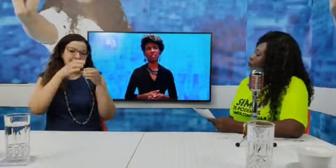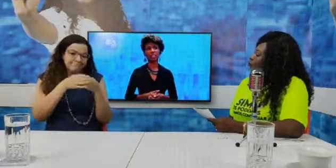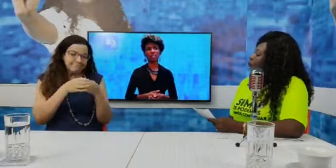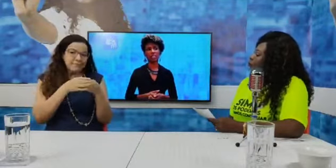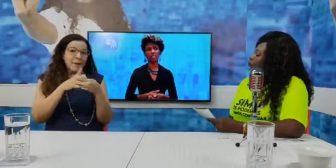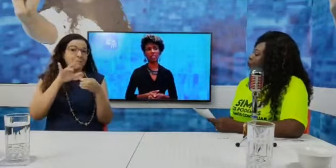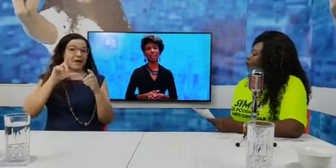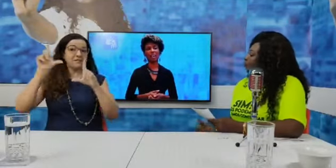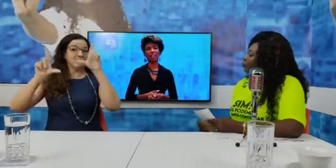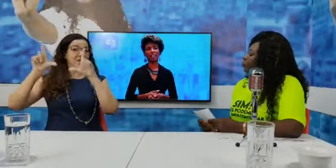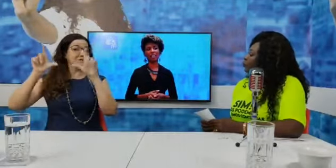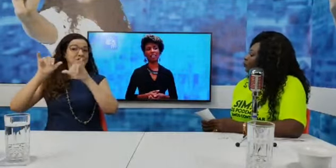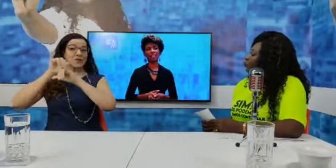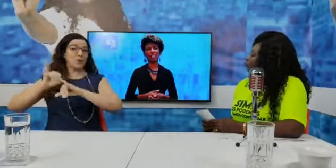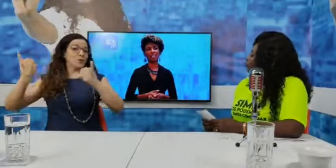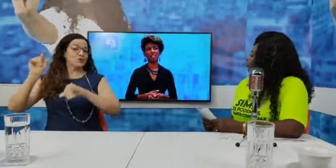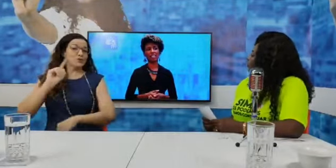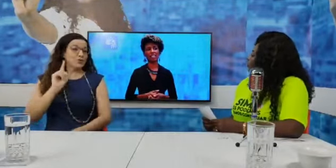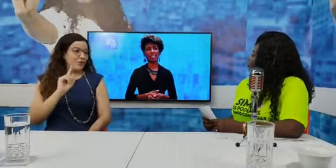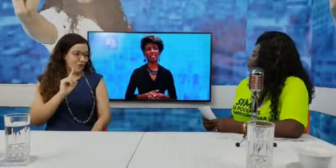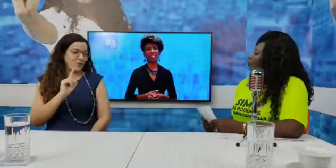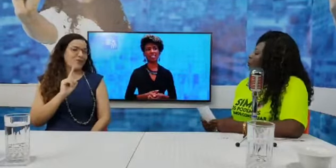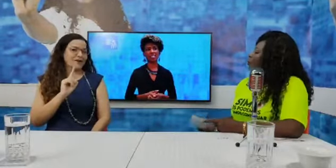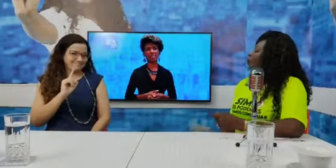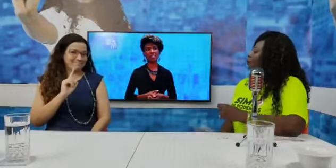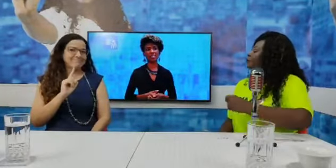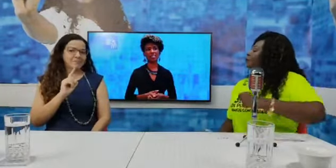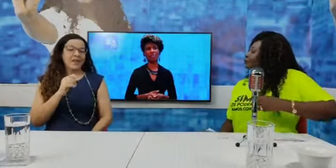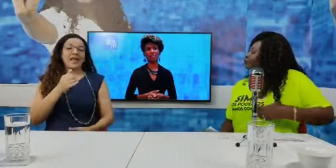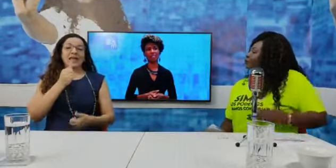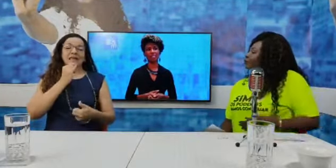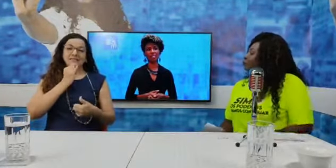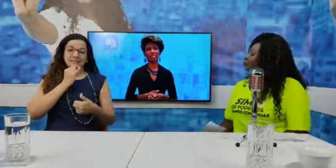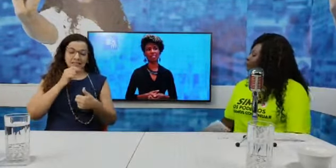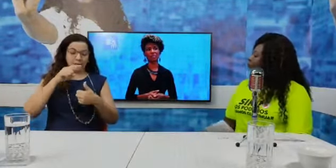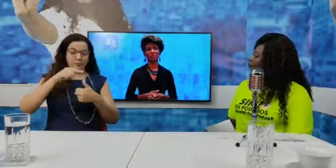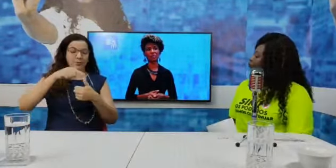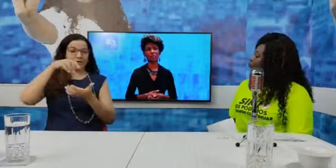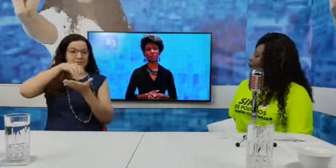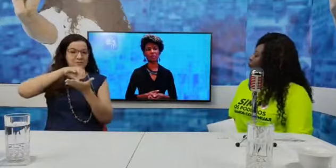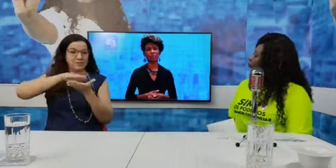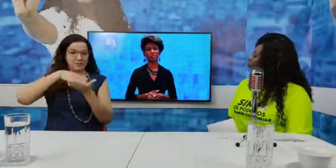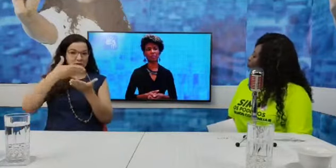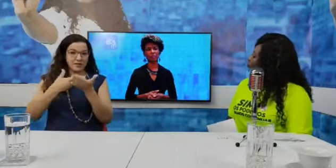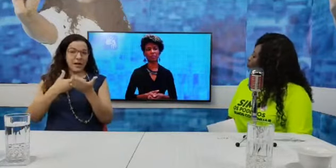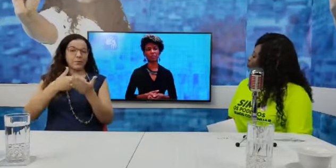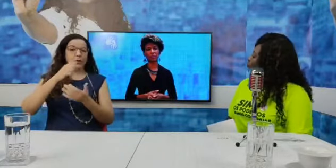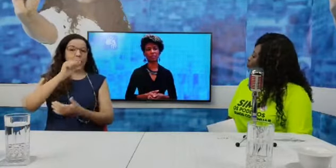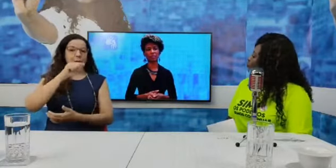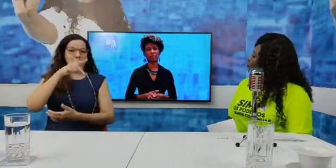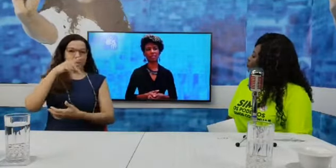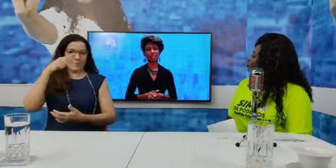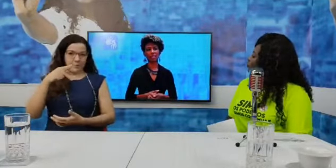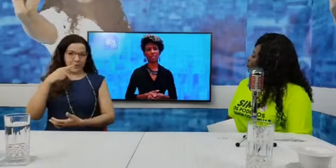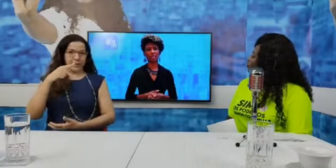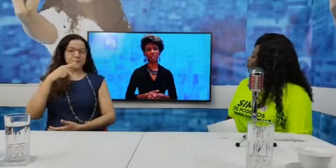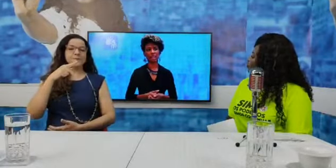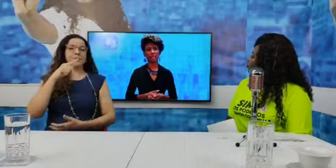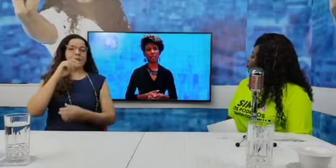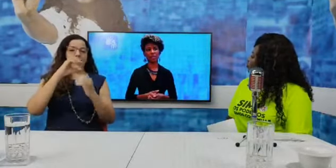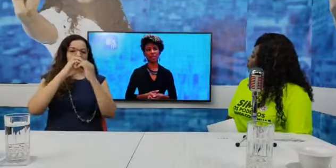Então, a gente tem a televisão, mas falta, né? Por exemplo, na Central